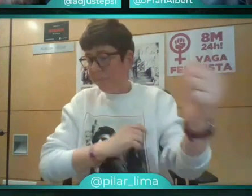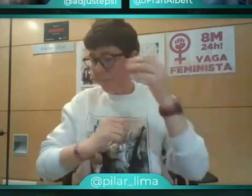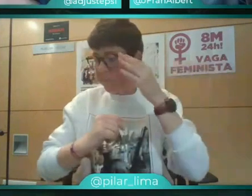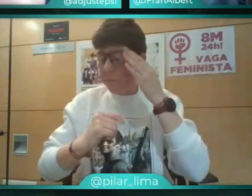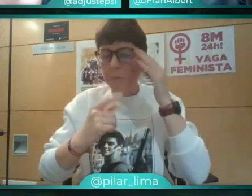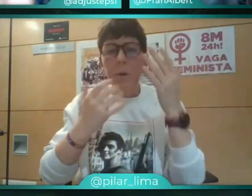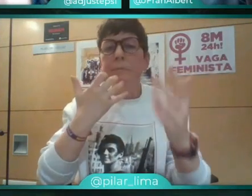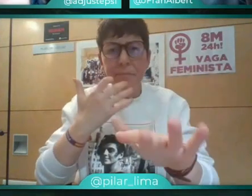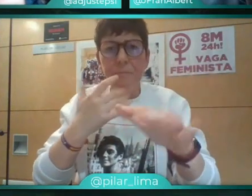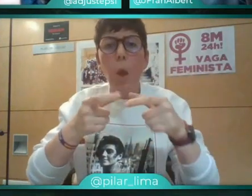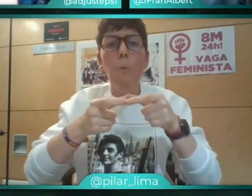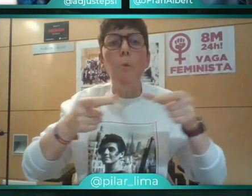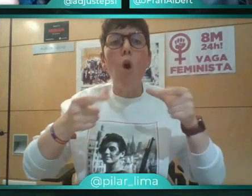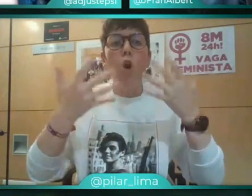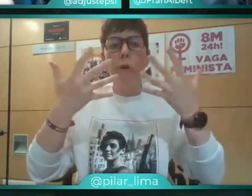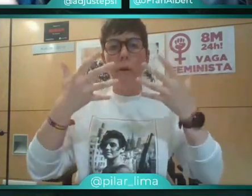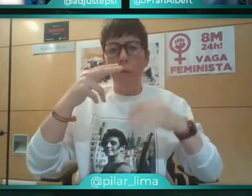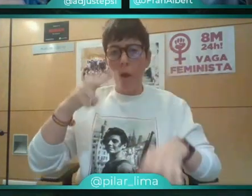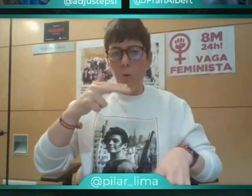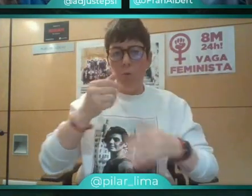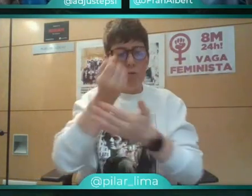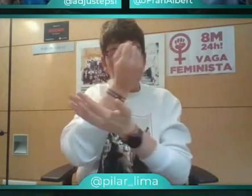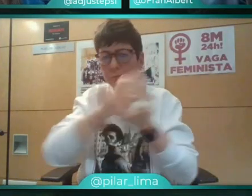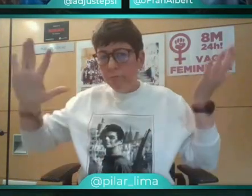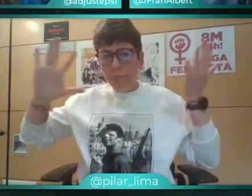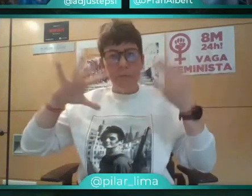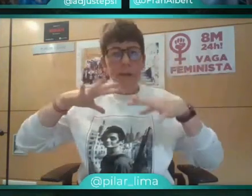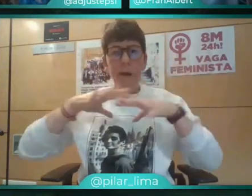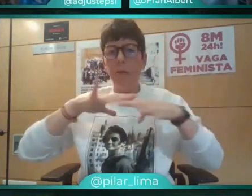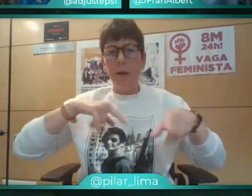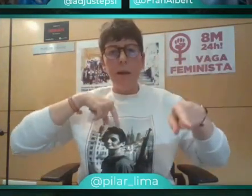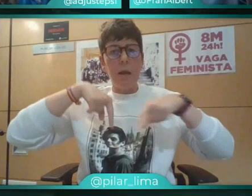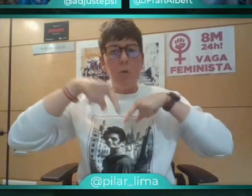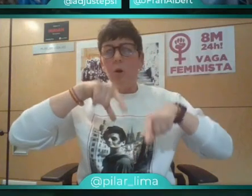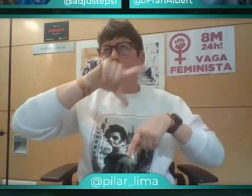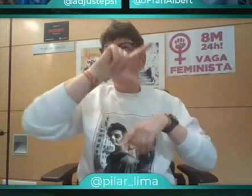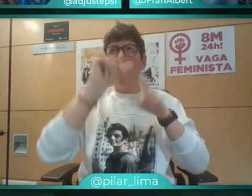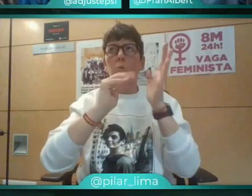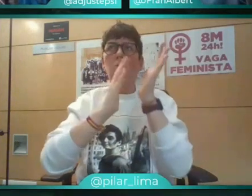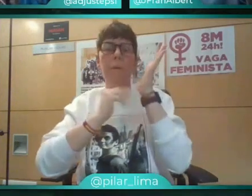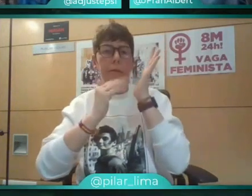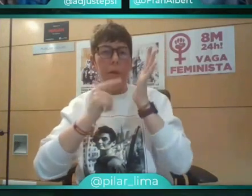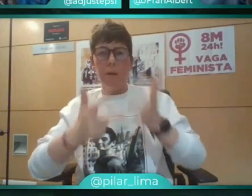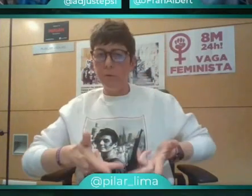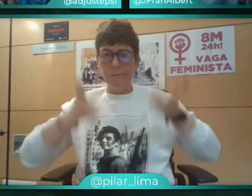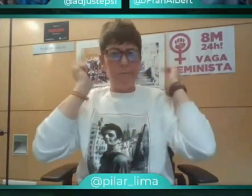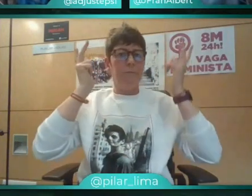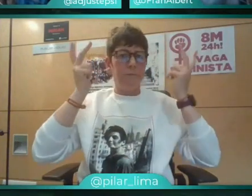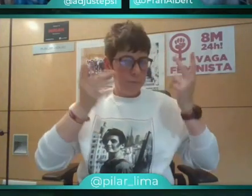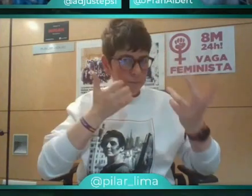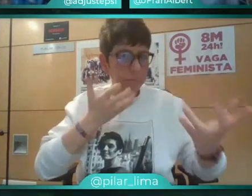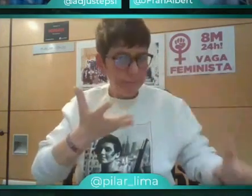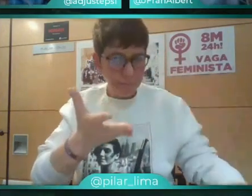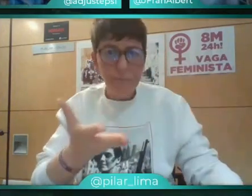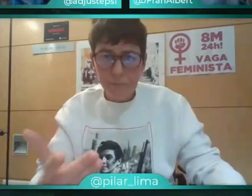pero a ver por ejemplo con el bono de los 10 euros vale donde bueno